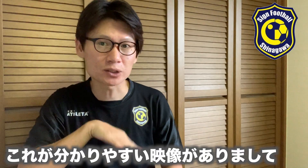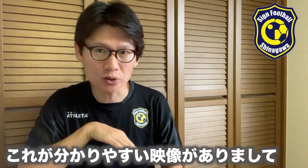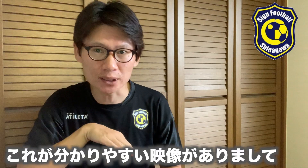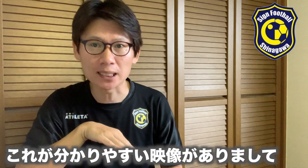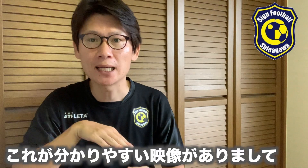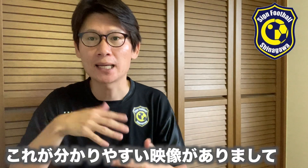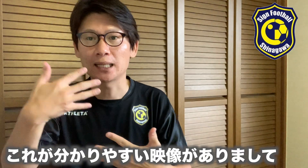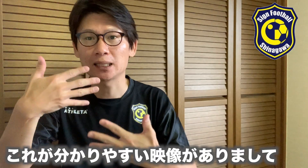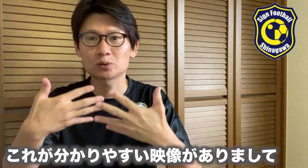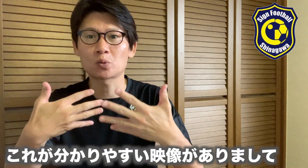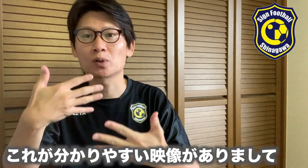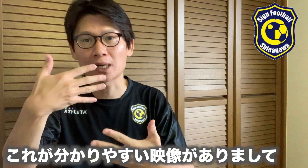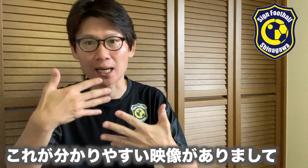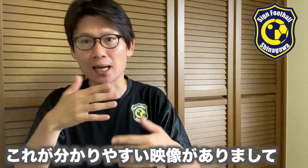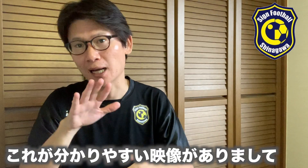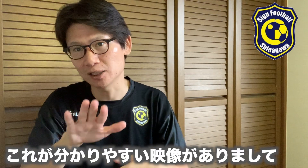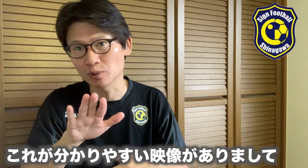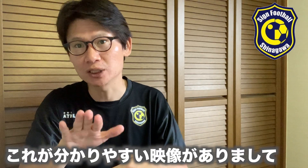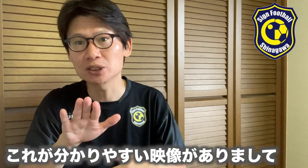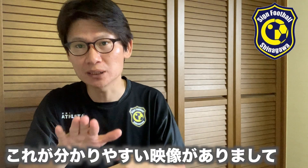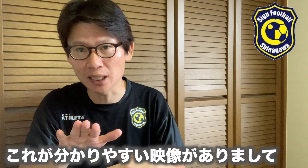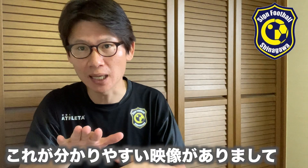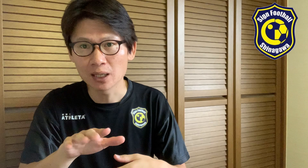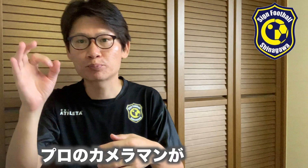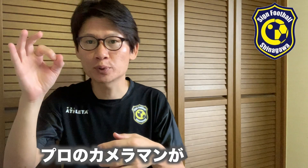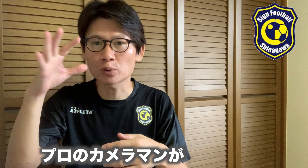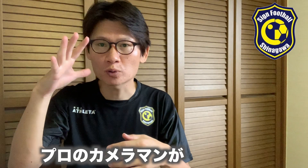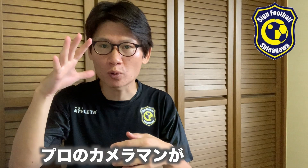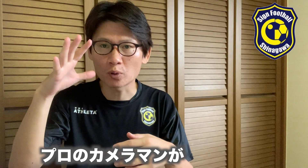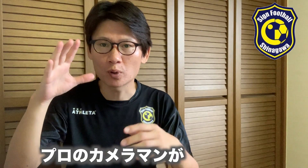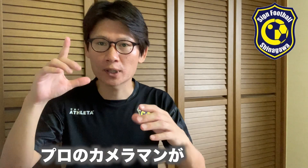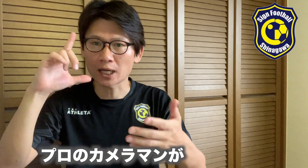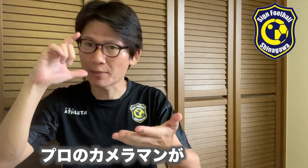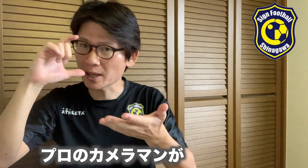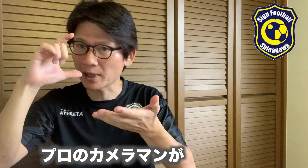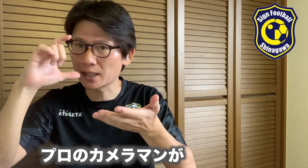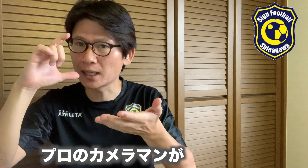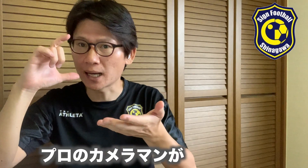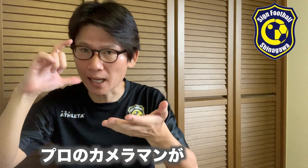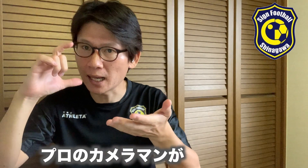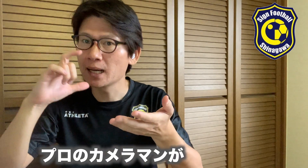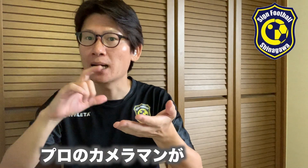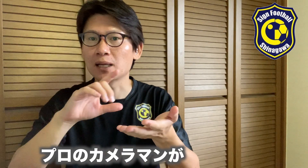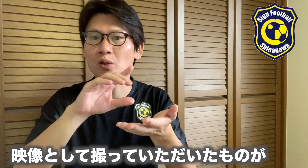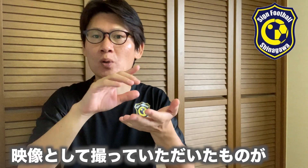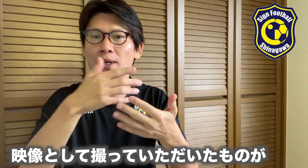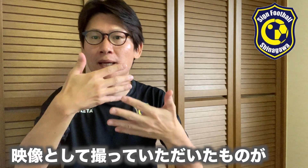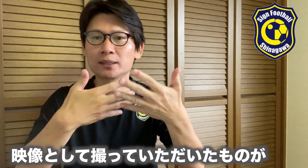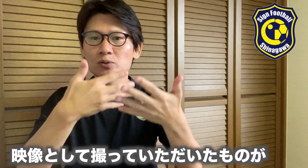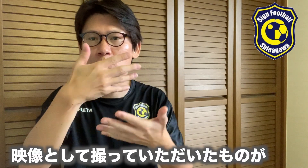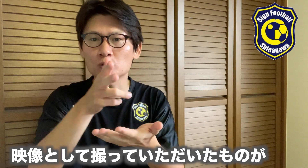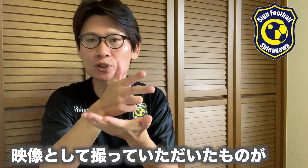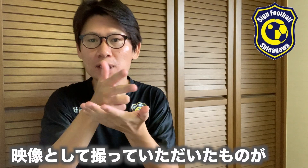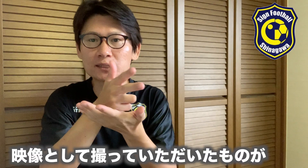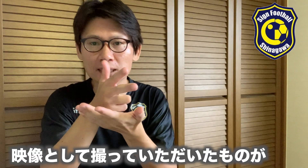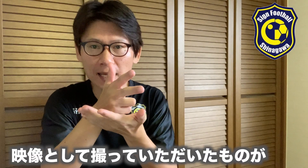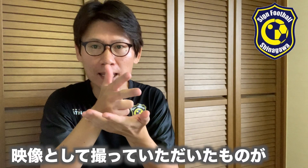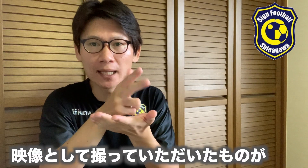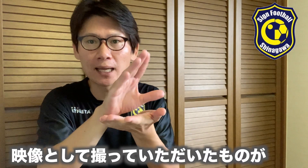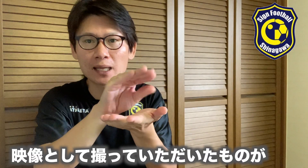い映像がありまして、プロのカメラマンが映像としてですね、撮